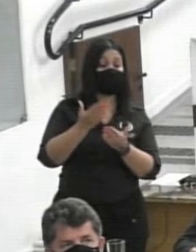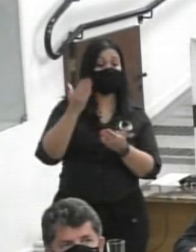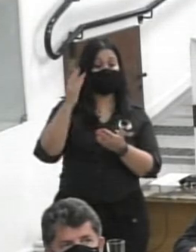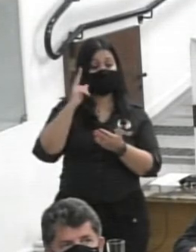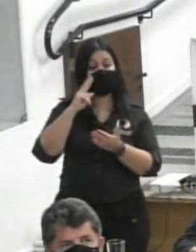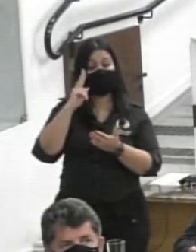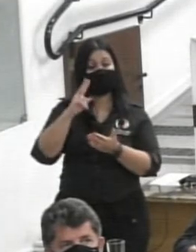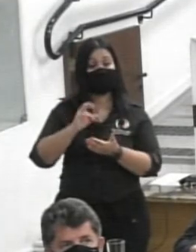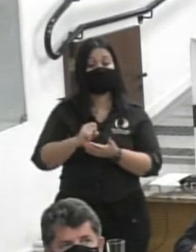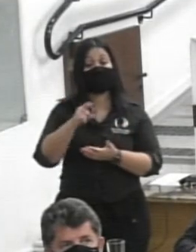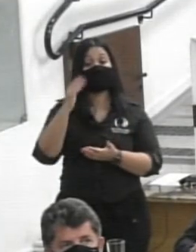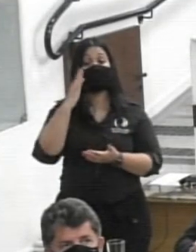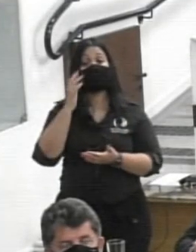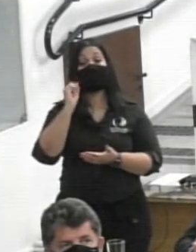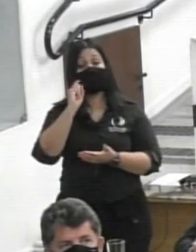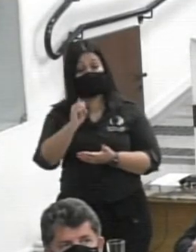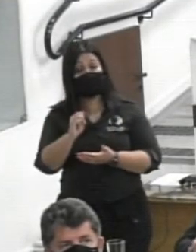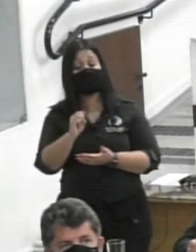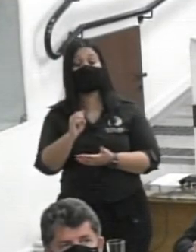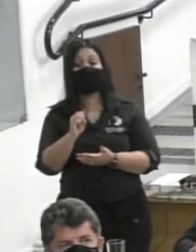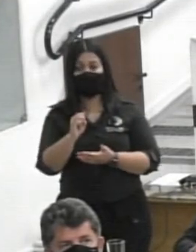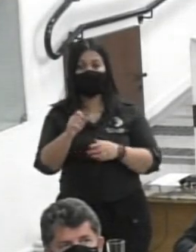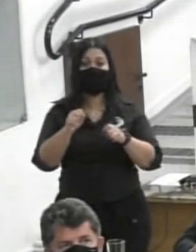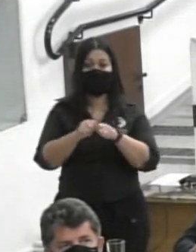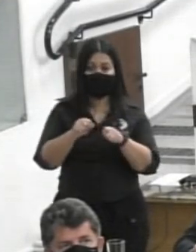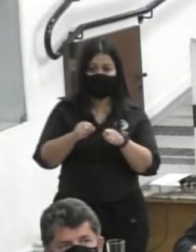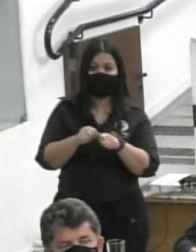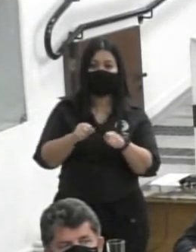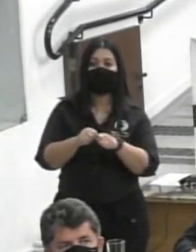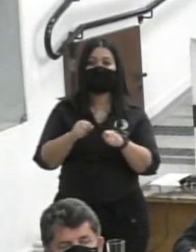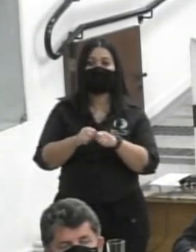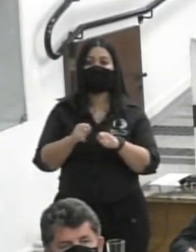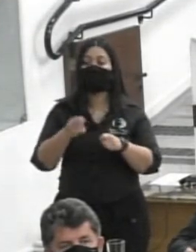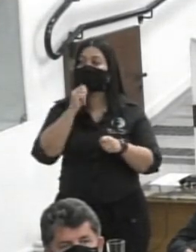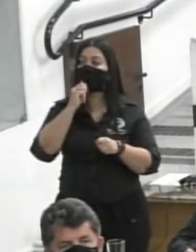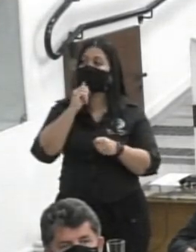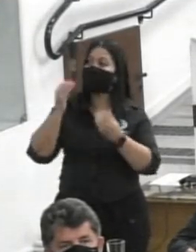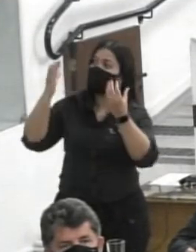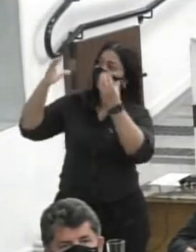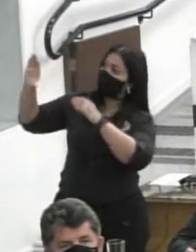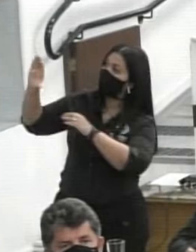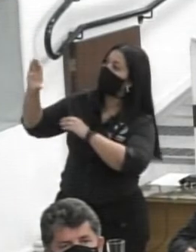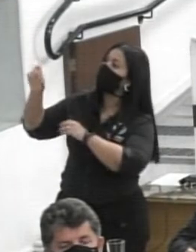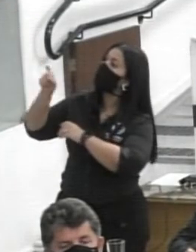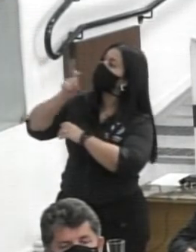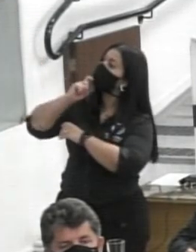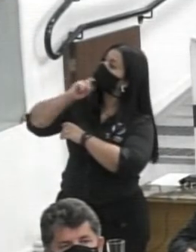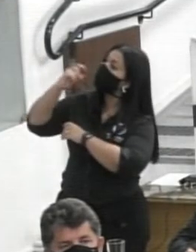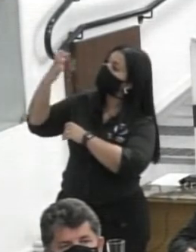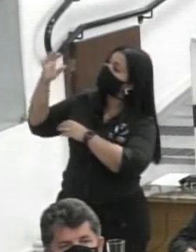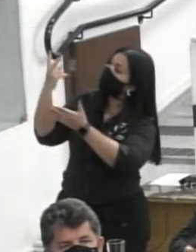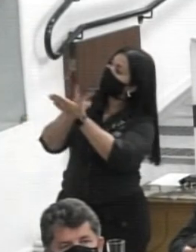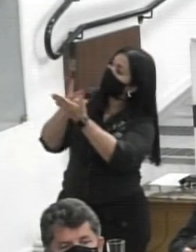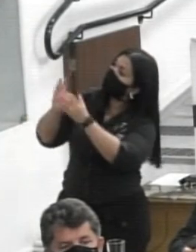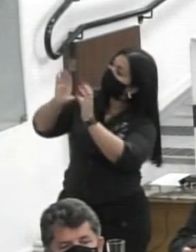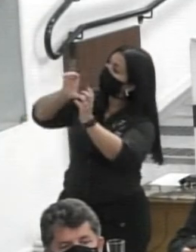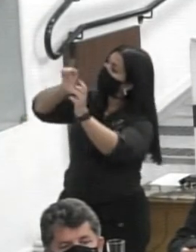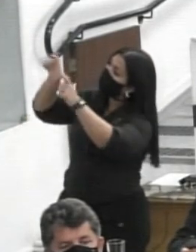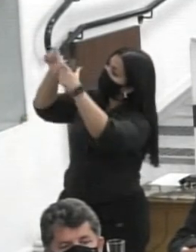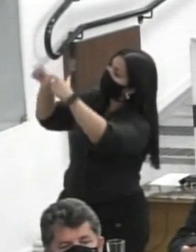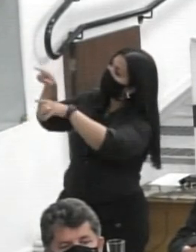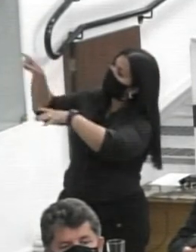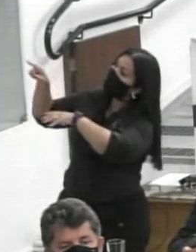senhora se essa foi feita uma instalação errada e eles interditaram, ou seja, você deixou o